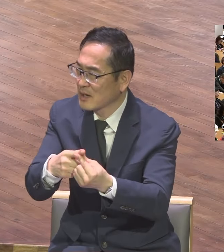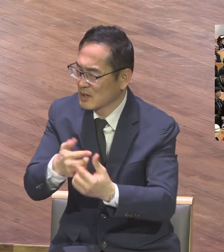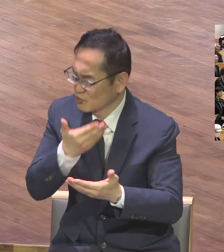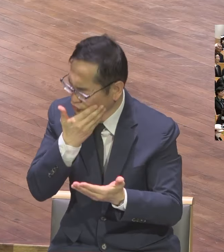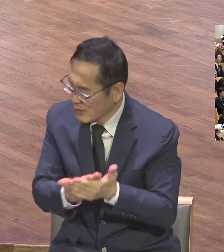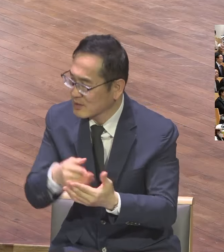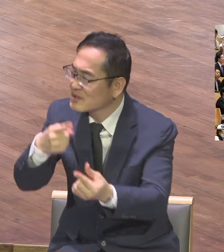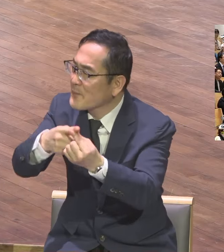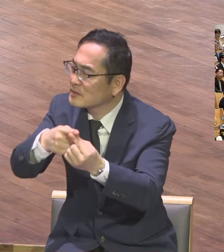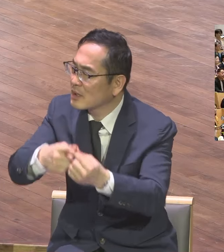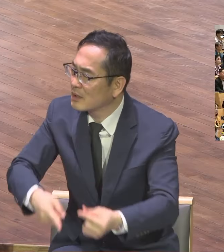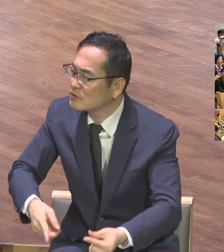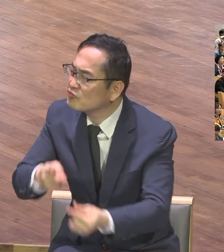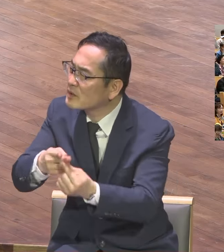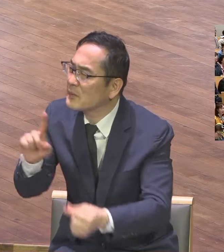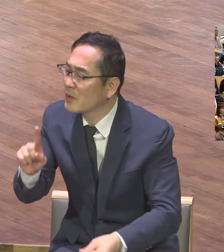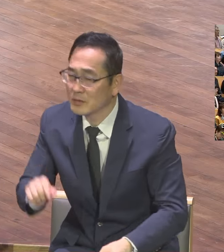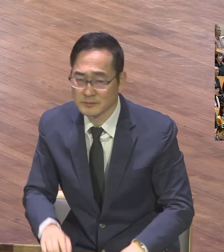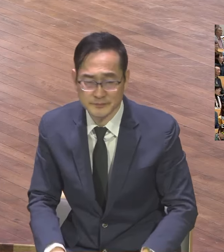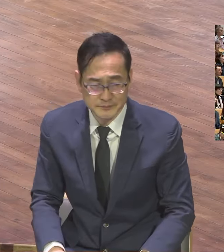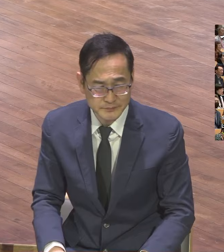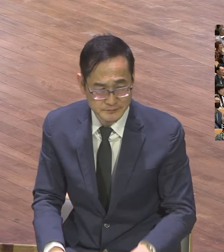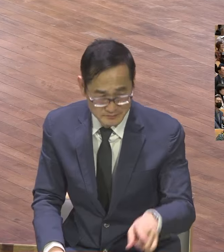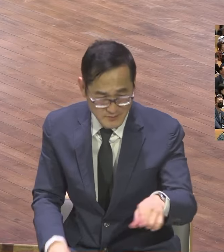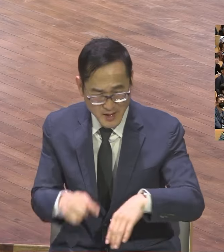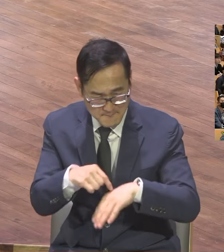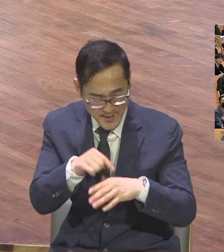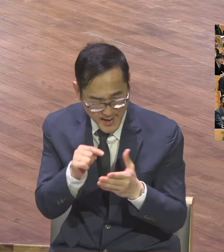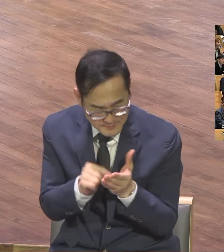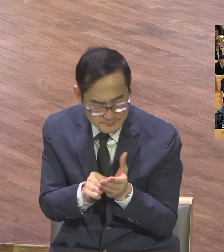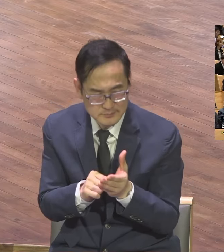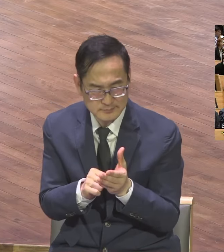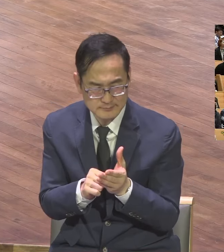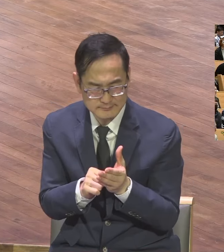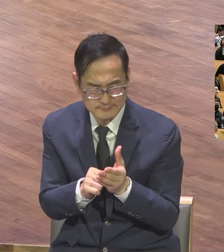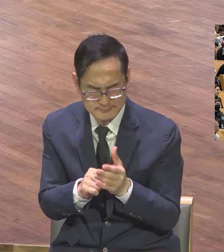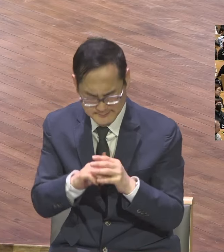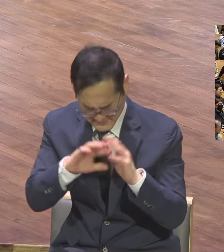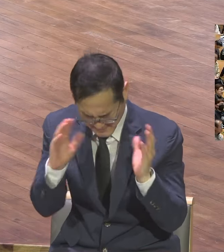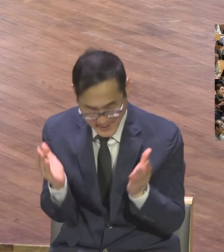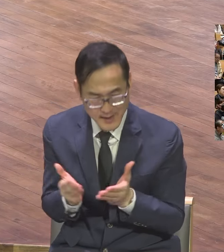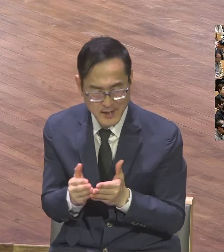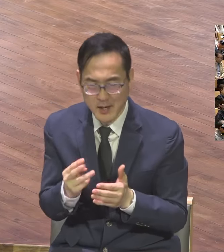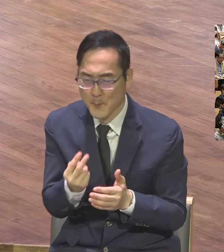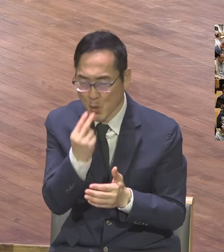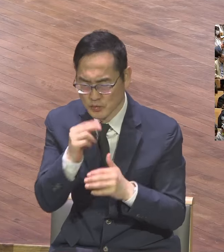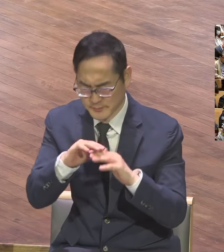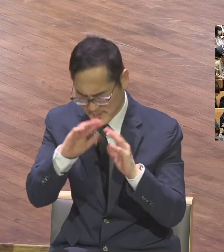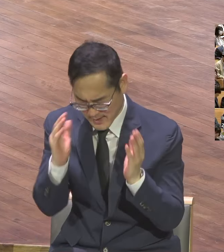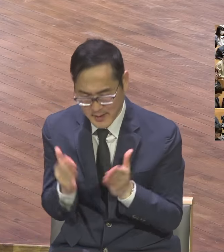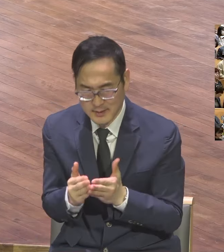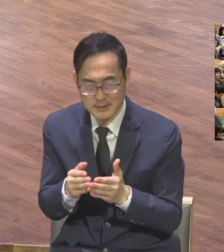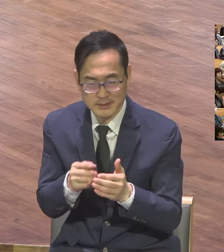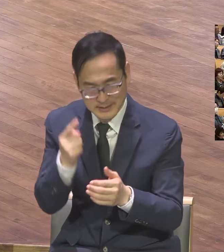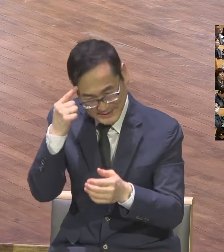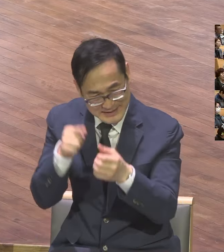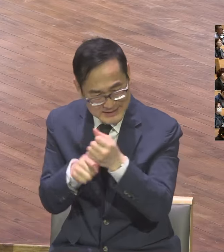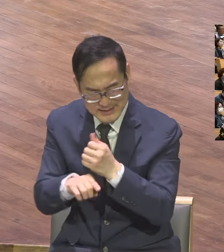율법 중에 큽니까? 여기에 대해서 예수님께서 너 마음을 다하고 목숨을 다하고 뜻을 다하여 주 너희